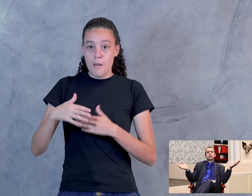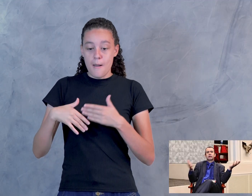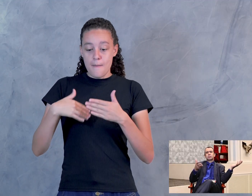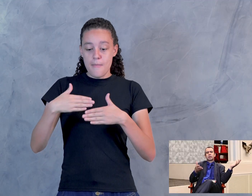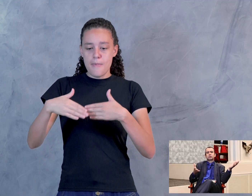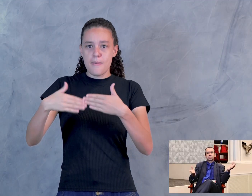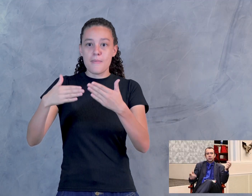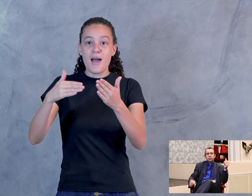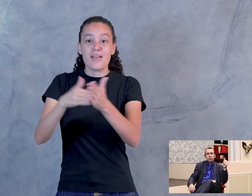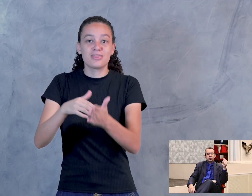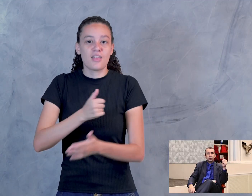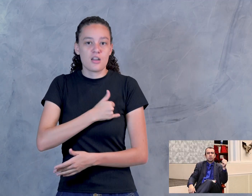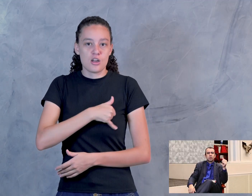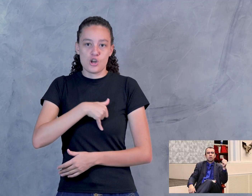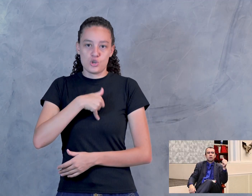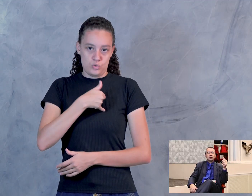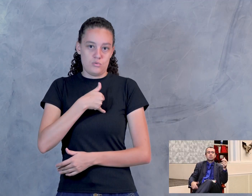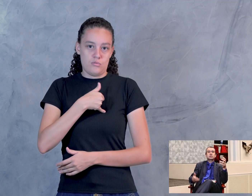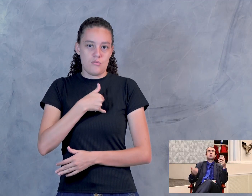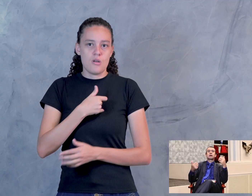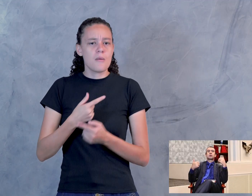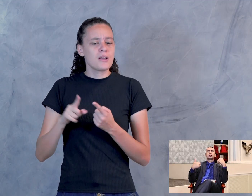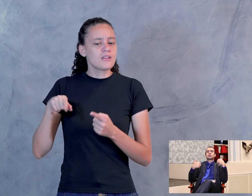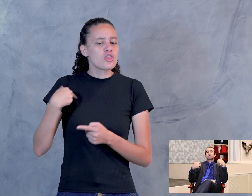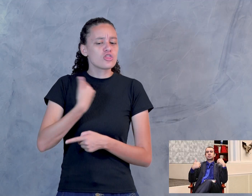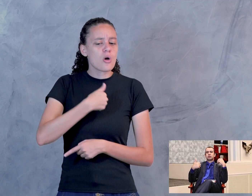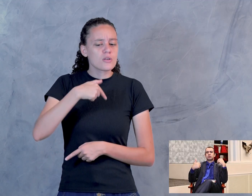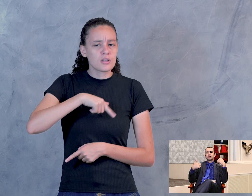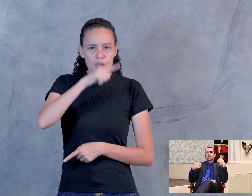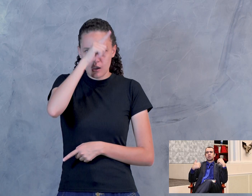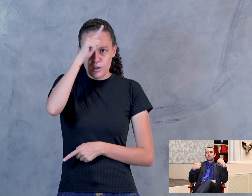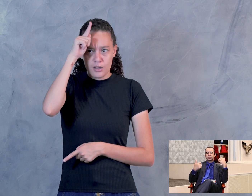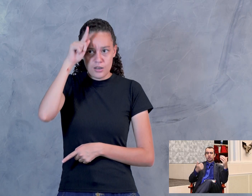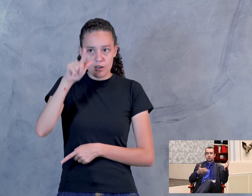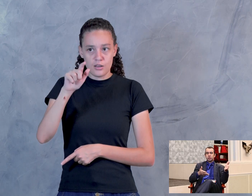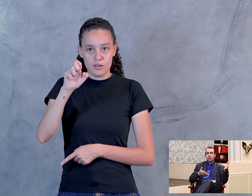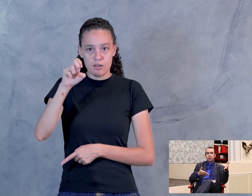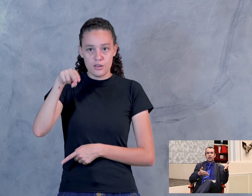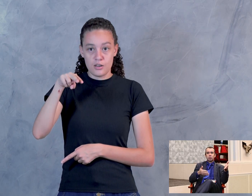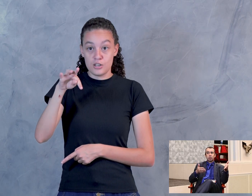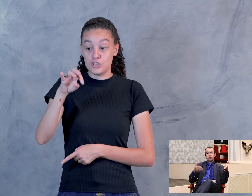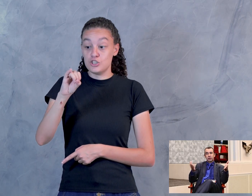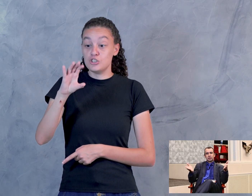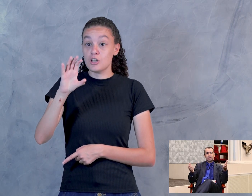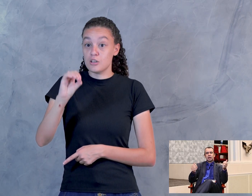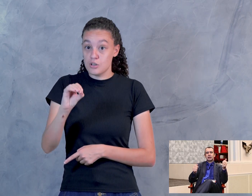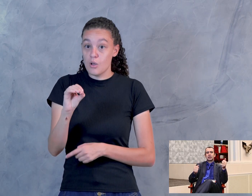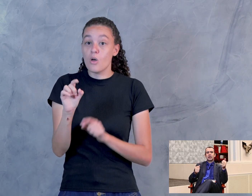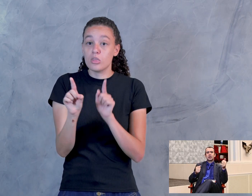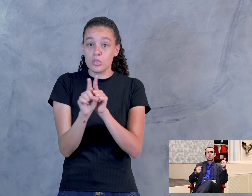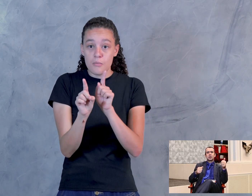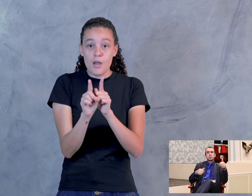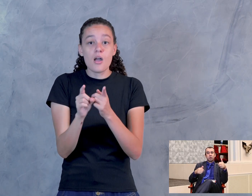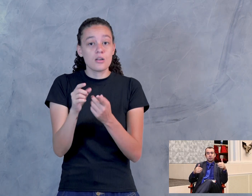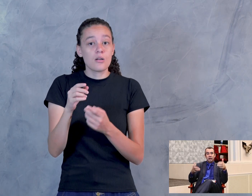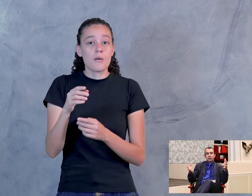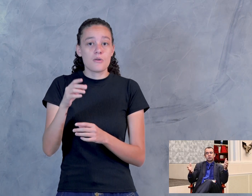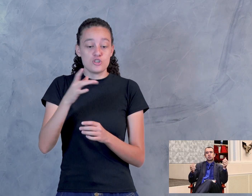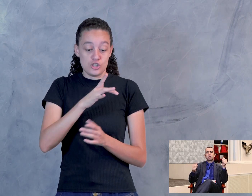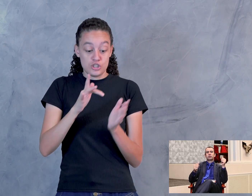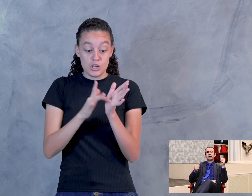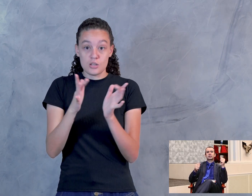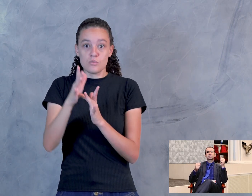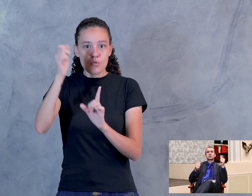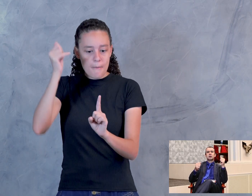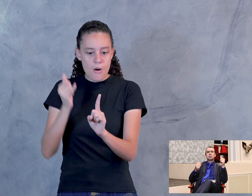último profeta para os judeus foi João. Mas e para nós, gentios? Jesus não era o profeta da Galileia? Profeta